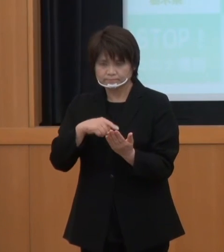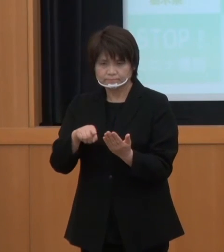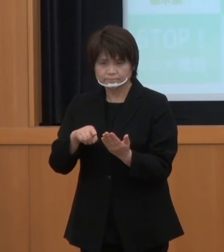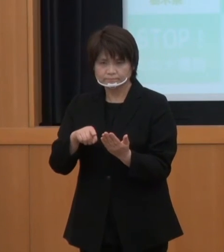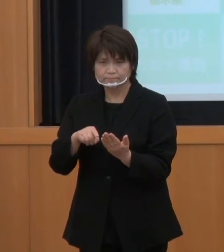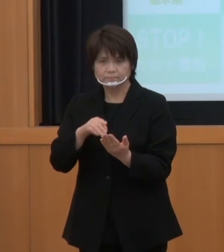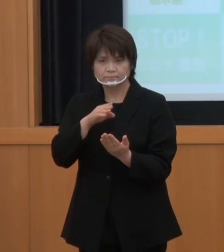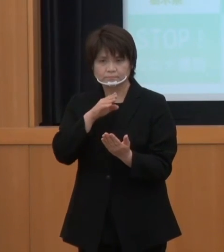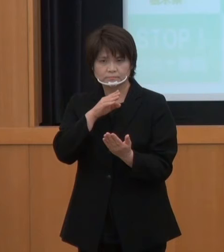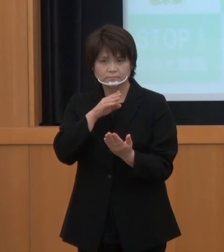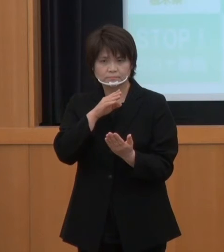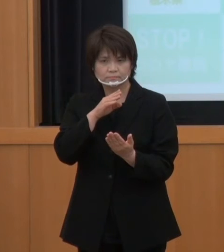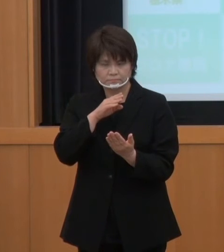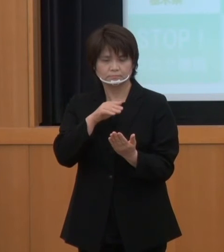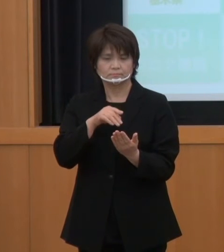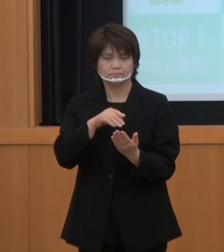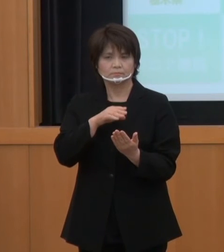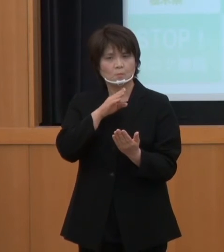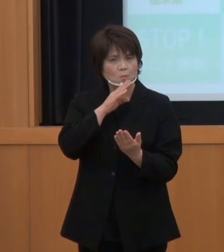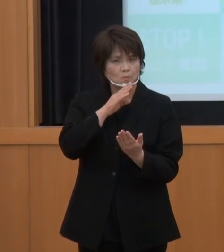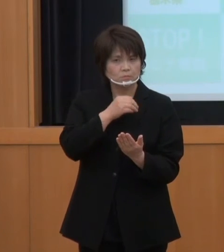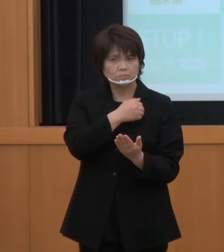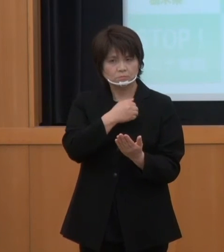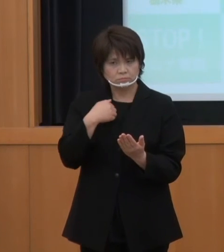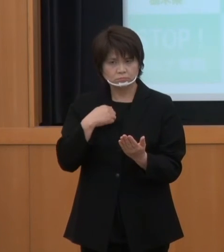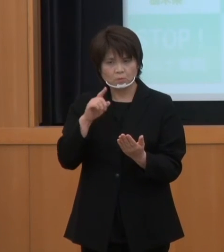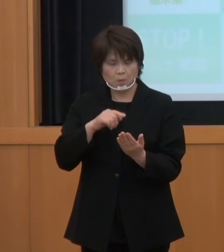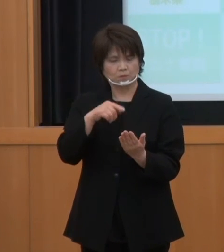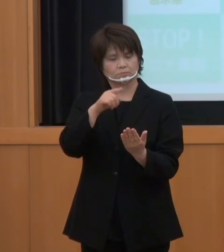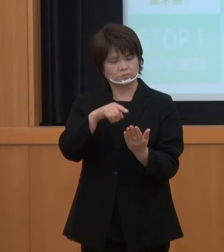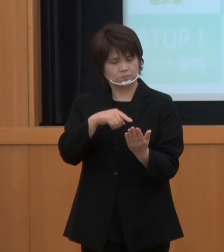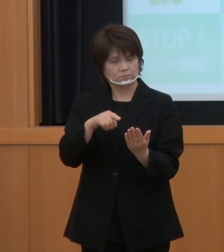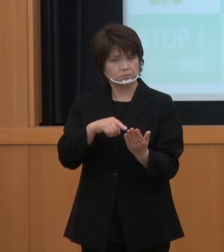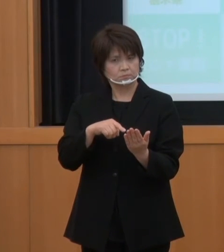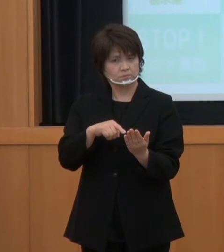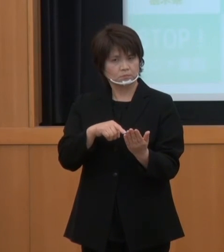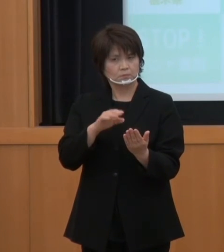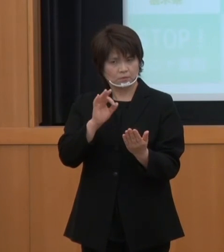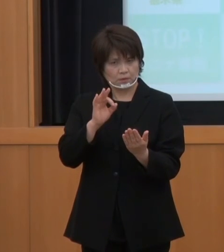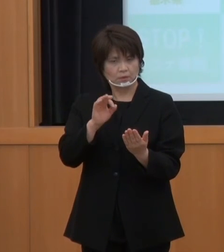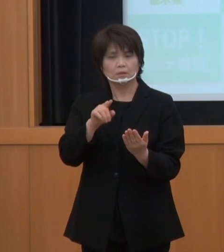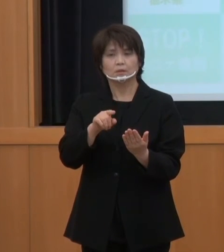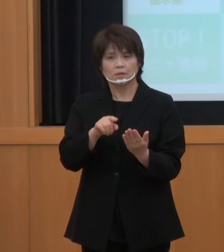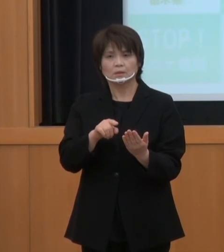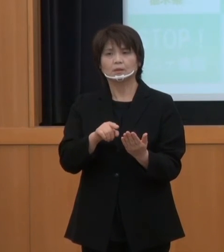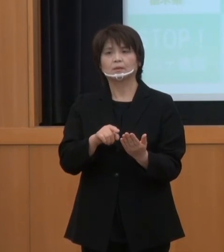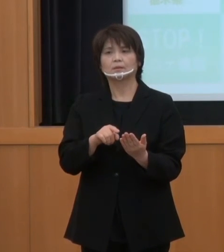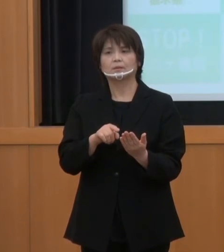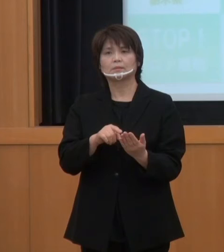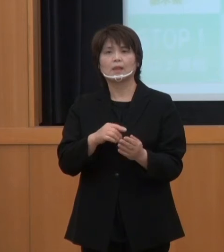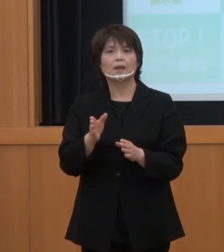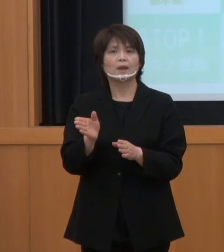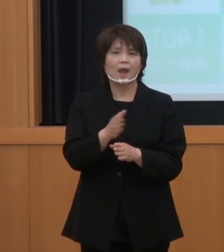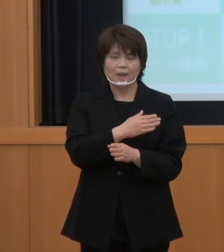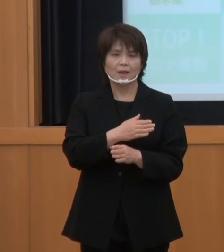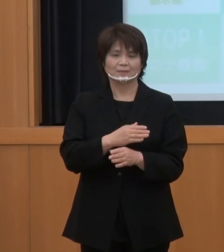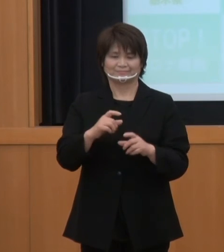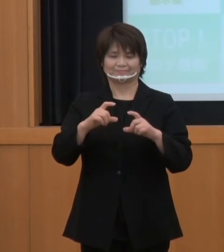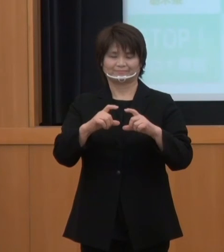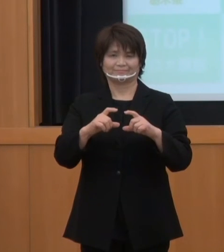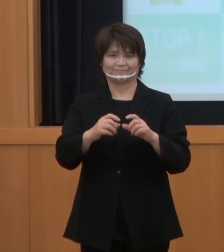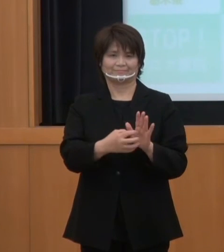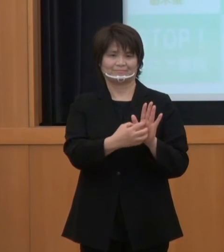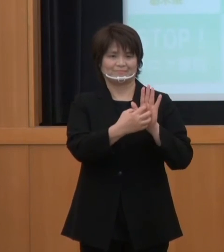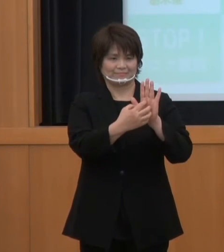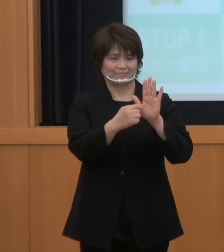よチェック項目が実施されているということになって初めて、ステッカーがもらえる仕組み